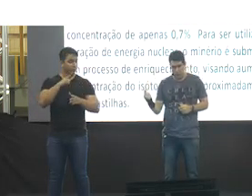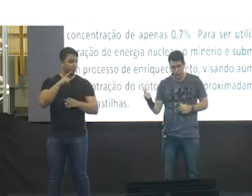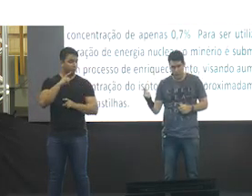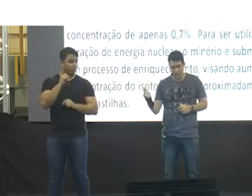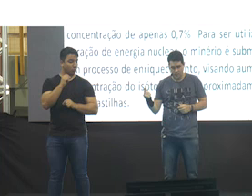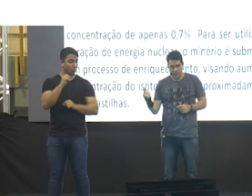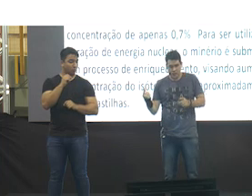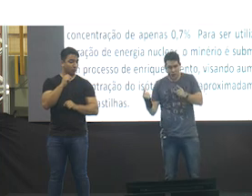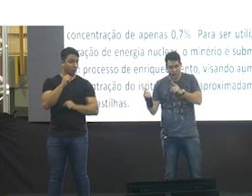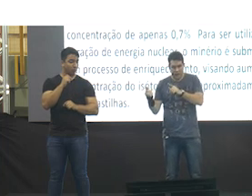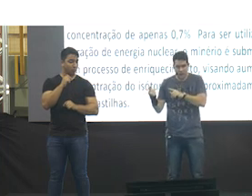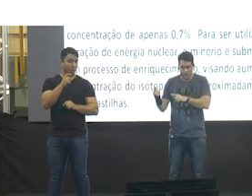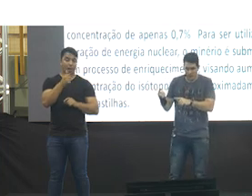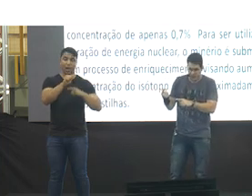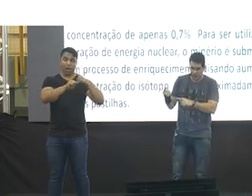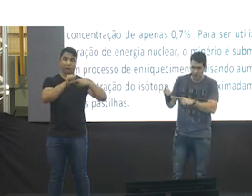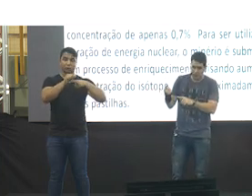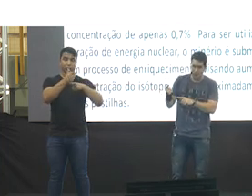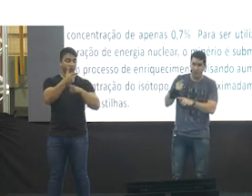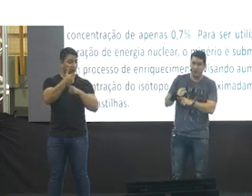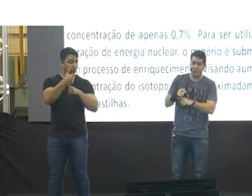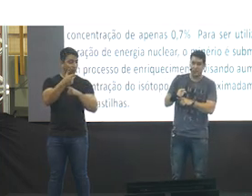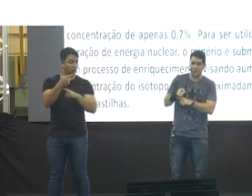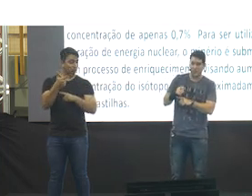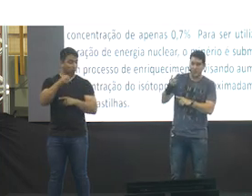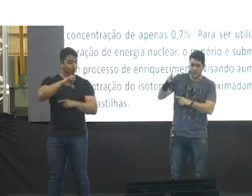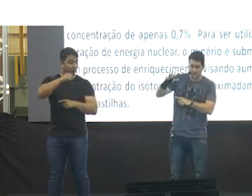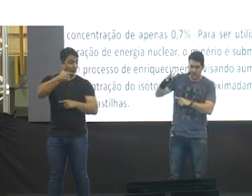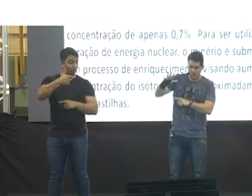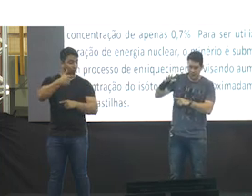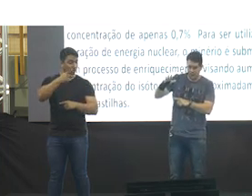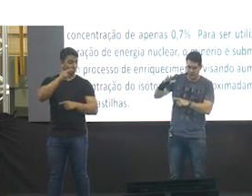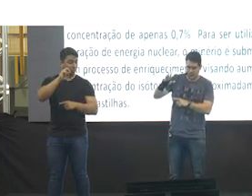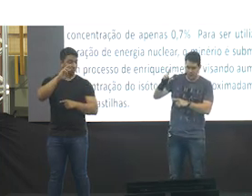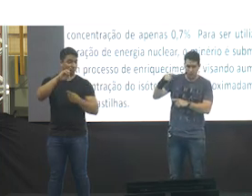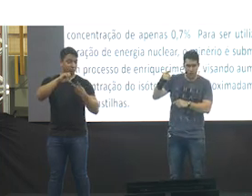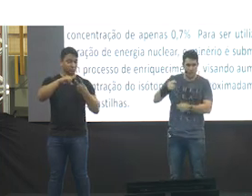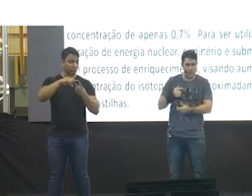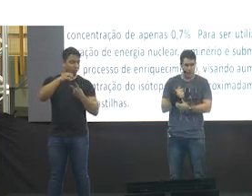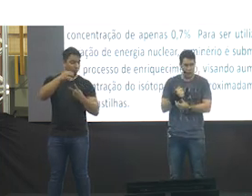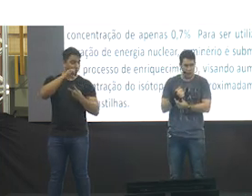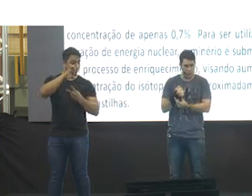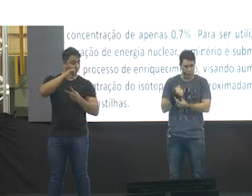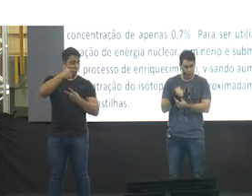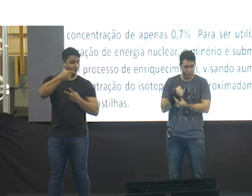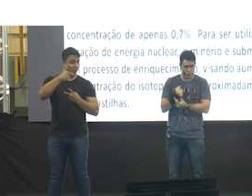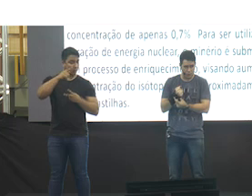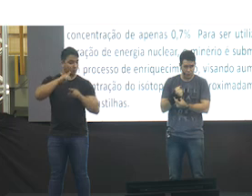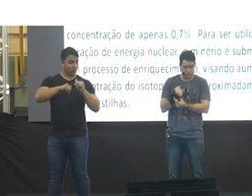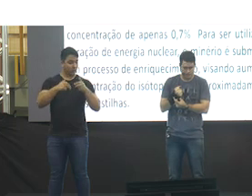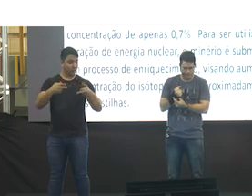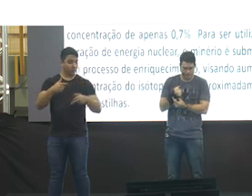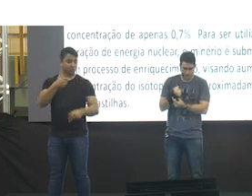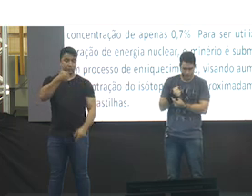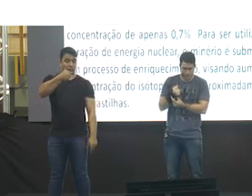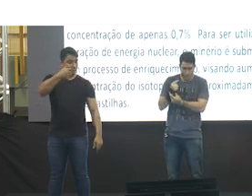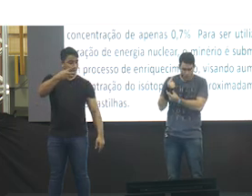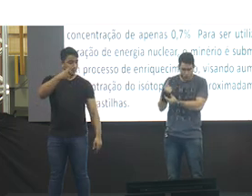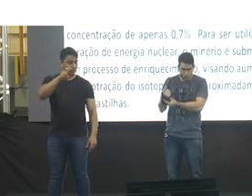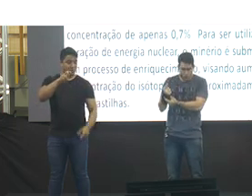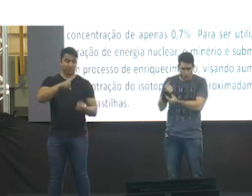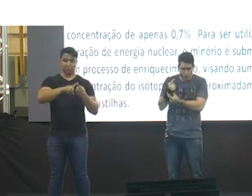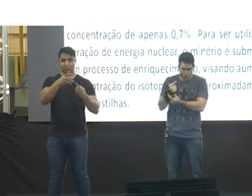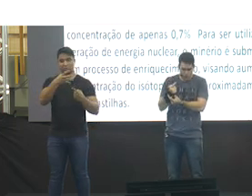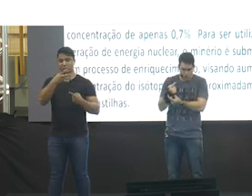92 prótons, 92 elétrons e entre 135 e 148 nêutrons.